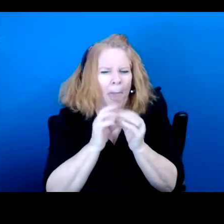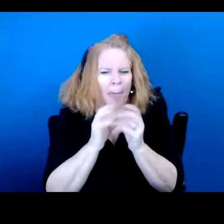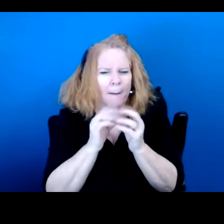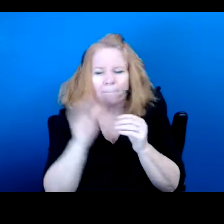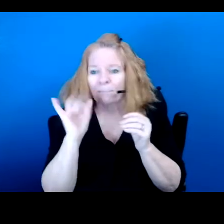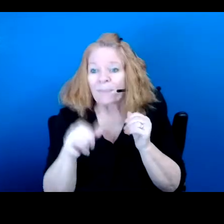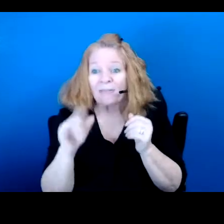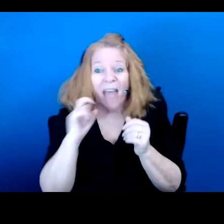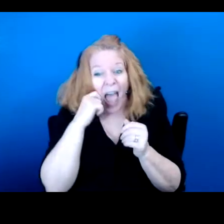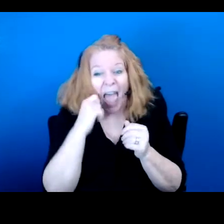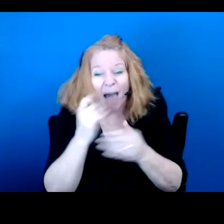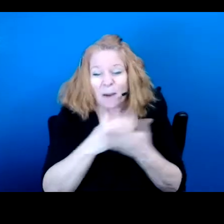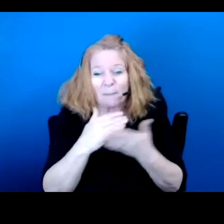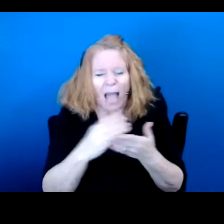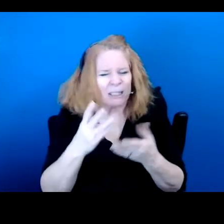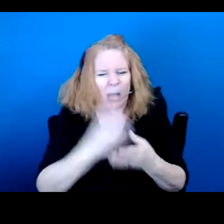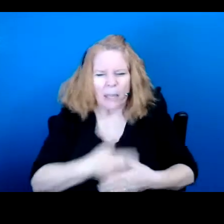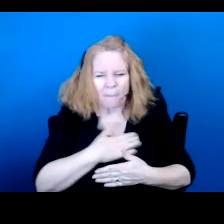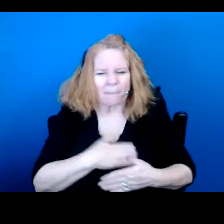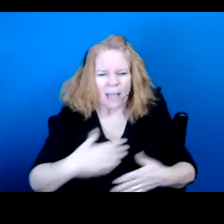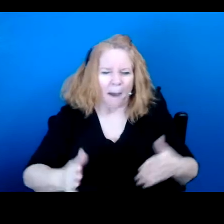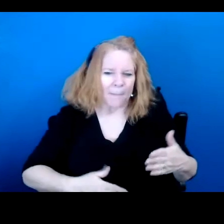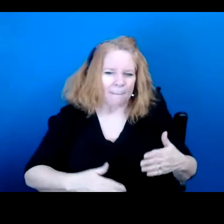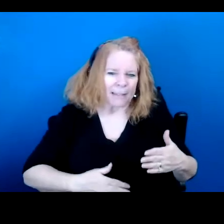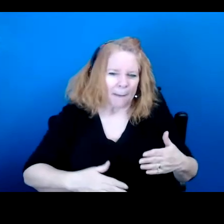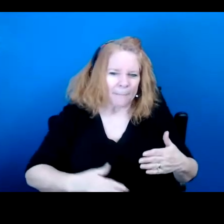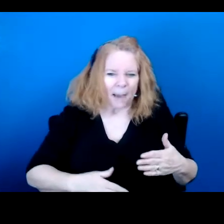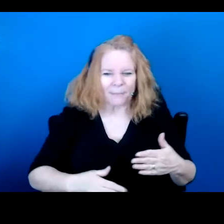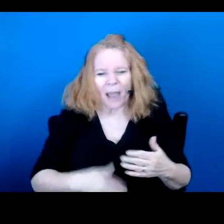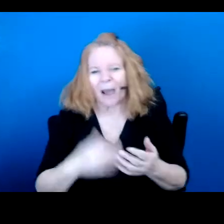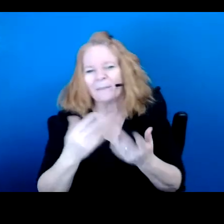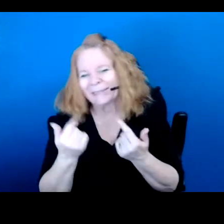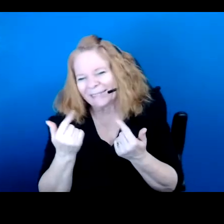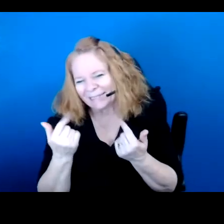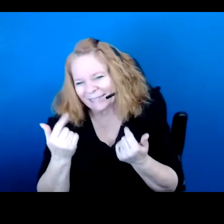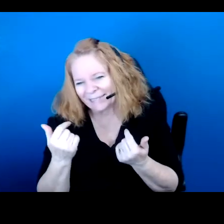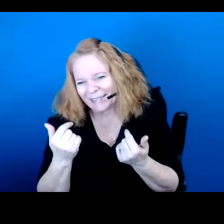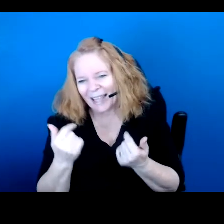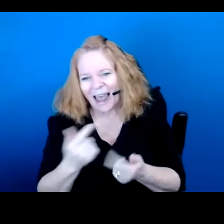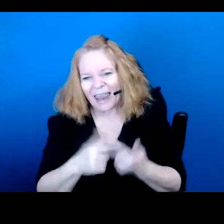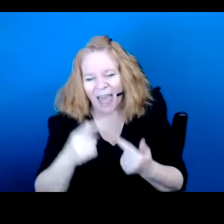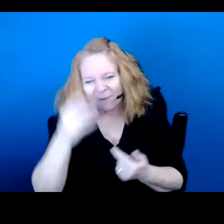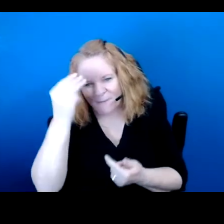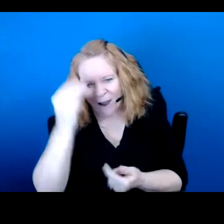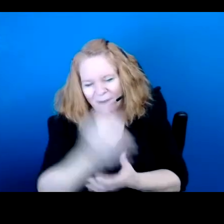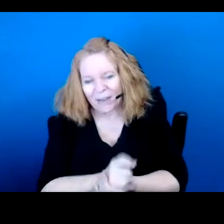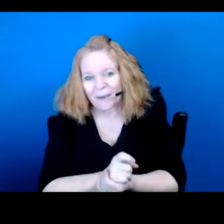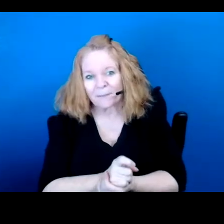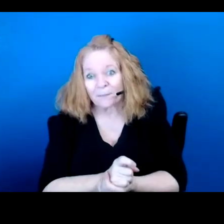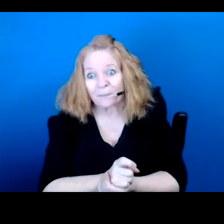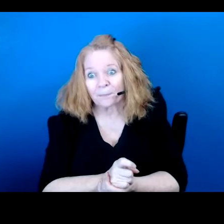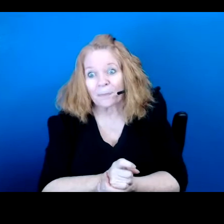así que está esta tarta de manzana está increíble está riquísima deliciosa